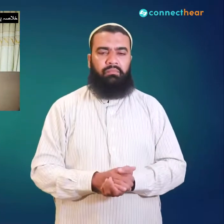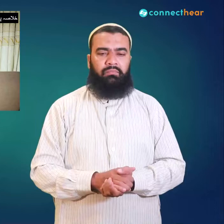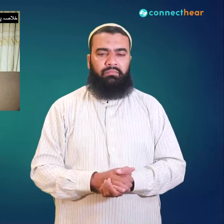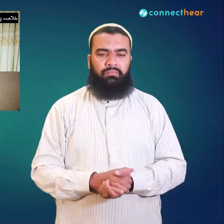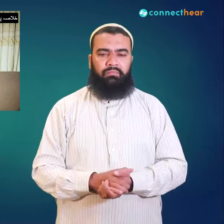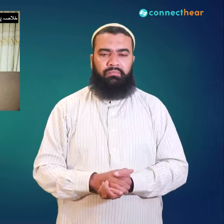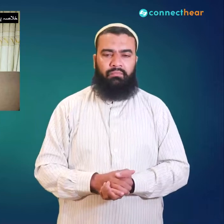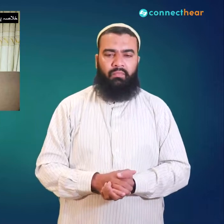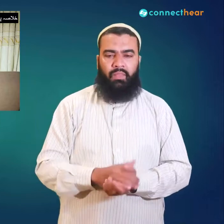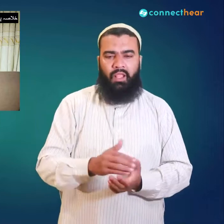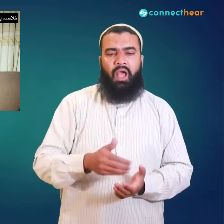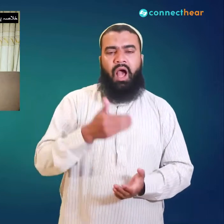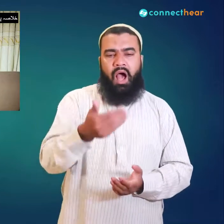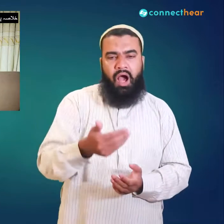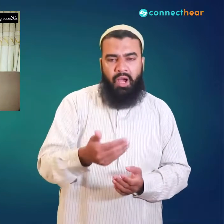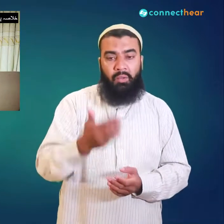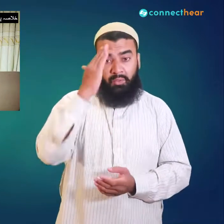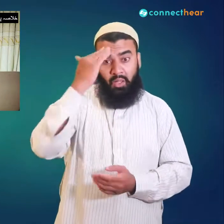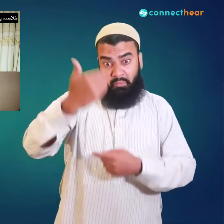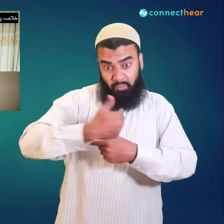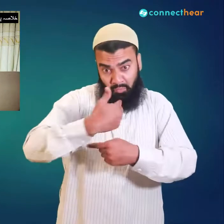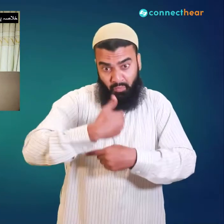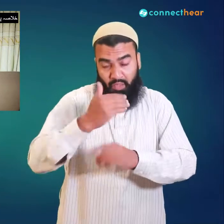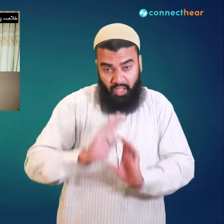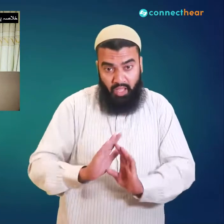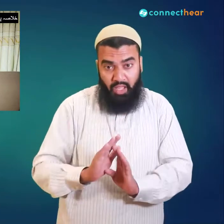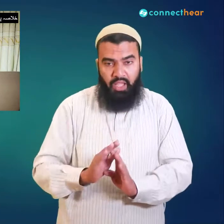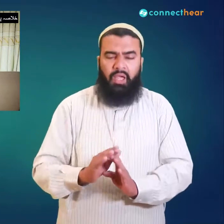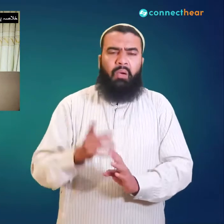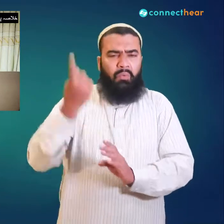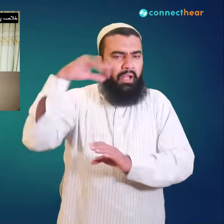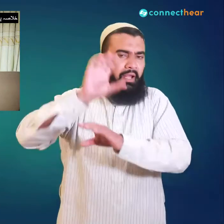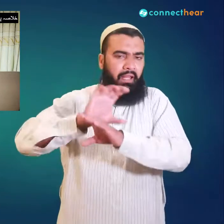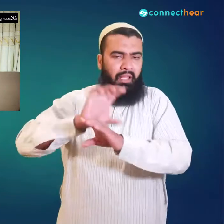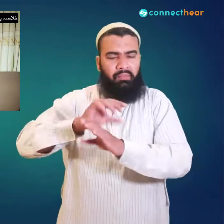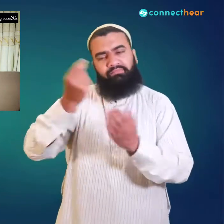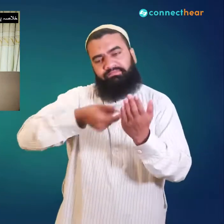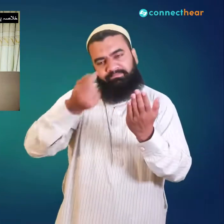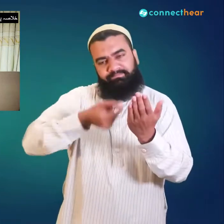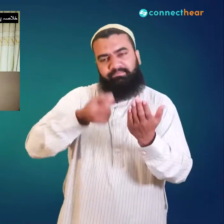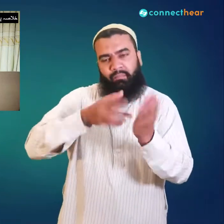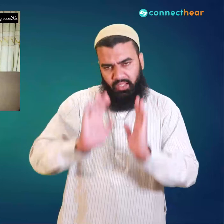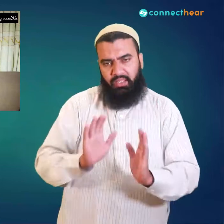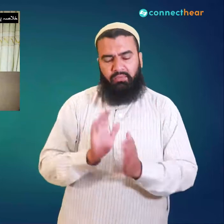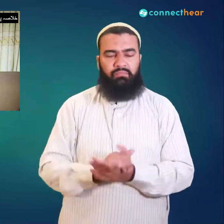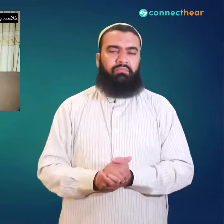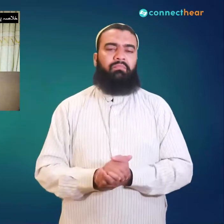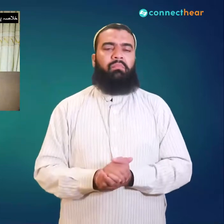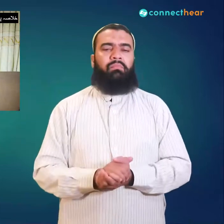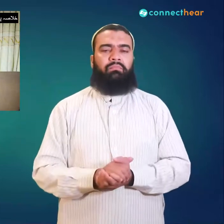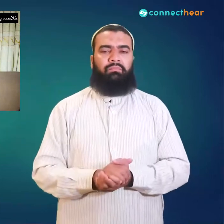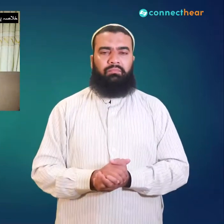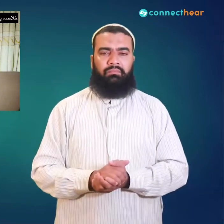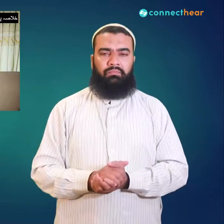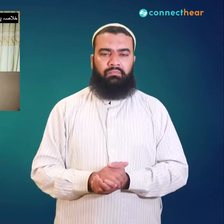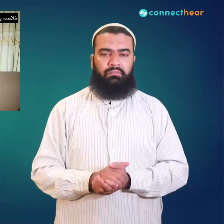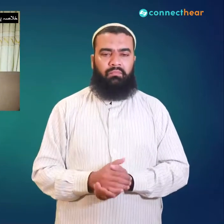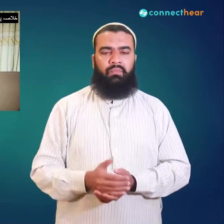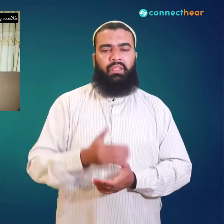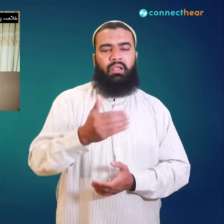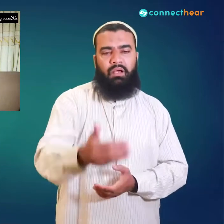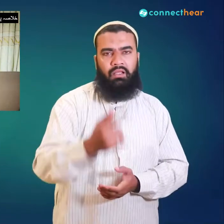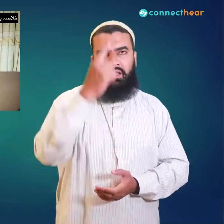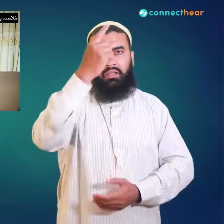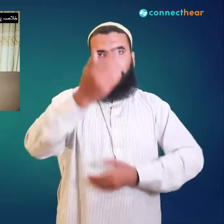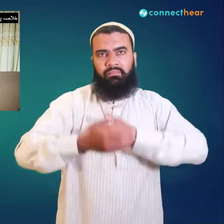گئے ہیں۔ مزید تفسیر اس کی تفسیر کی کتابوں میں اور فقہ کی کتابوں میں مل جاتی ہے۔ رکوع